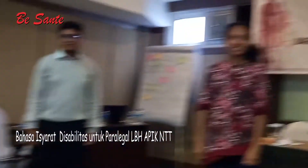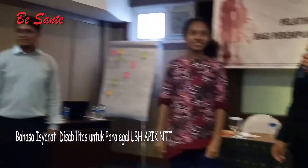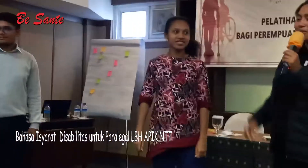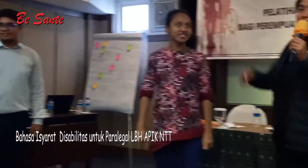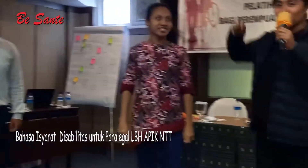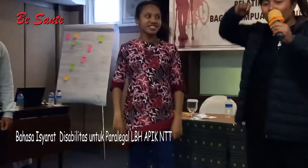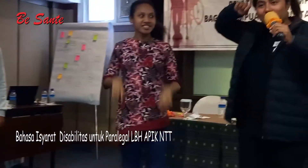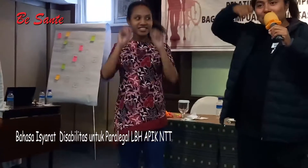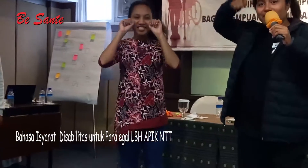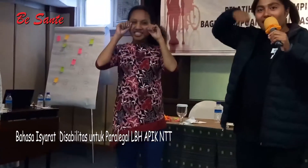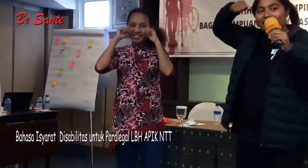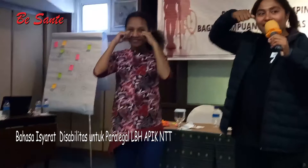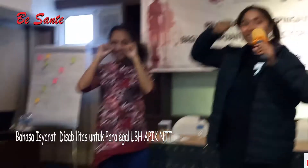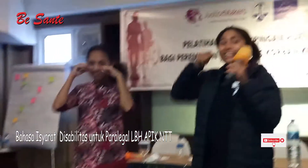Sedih. Oh itu berani kayaknya ya.